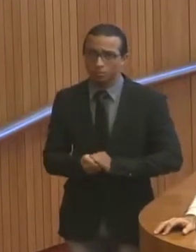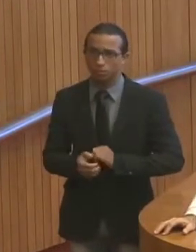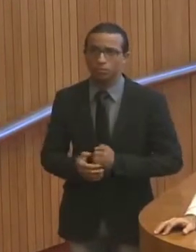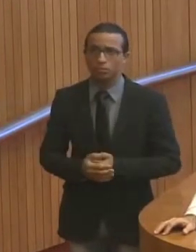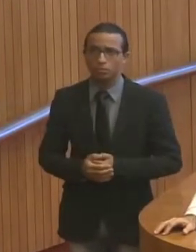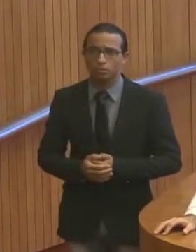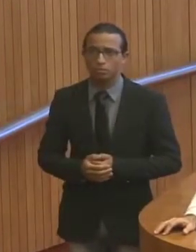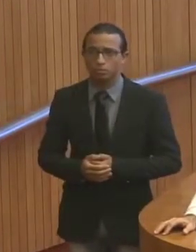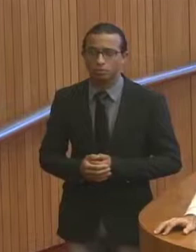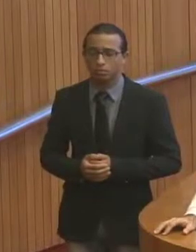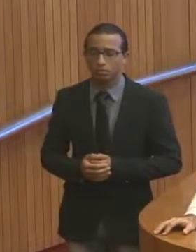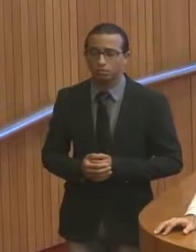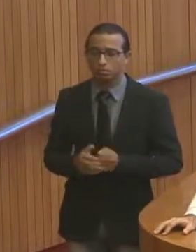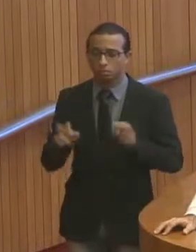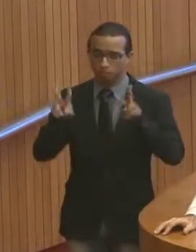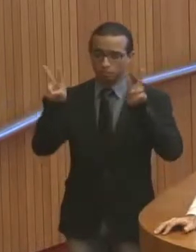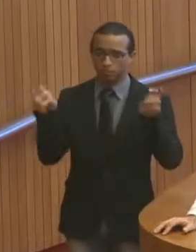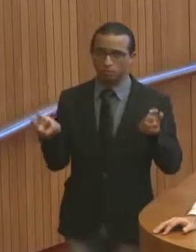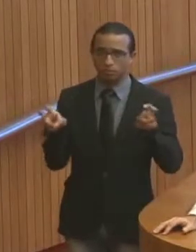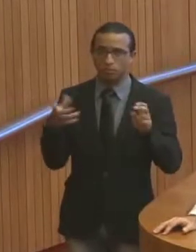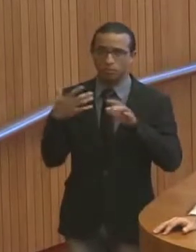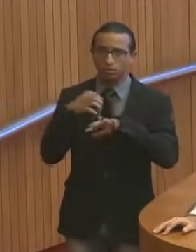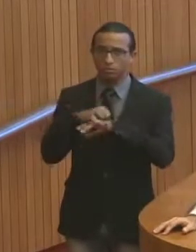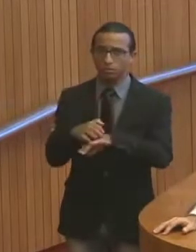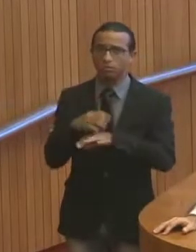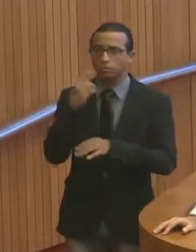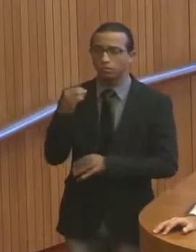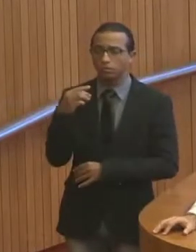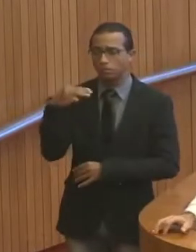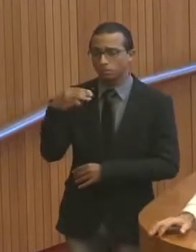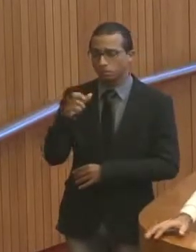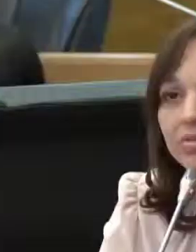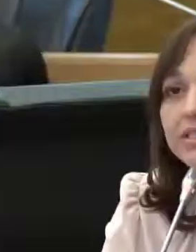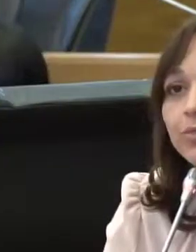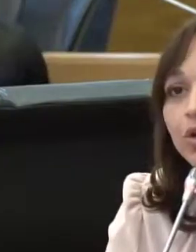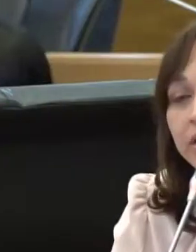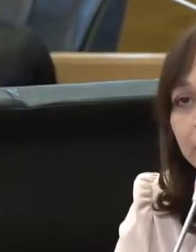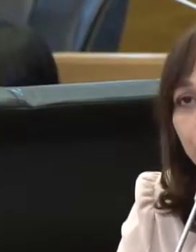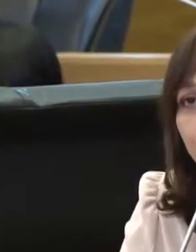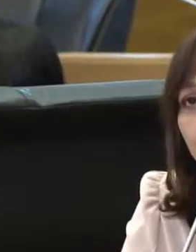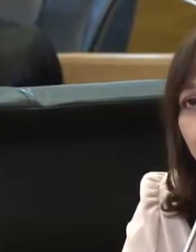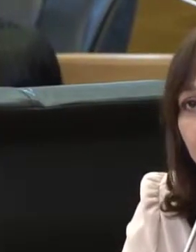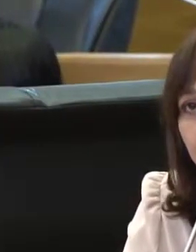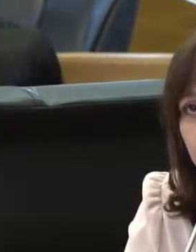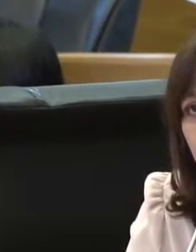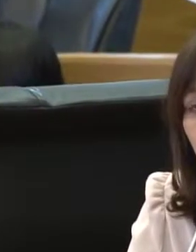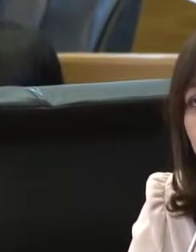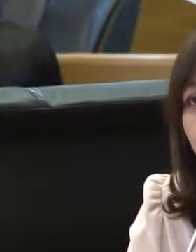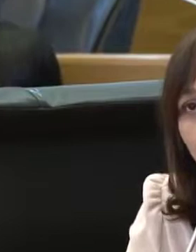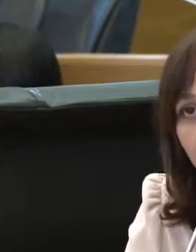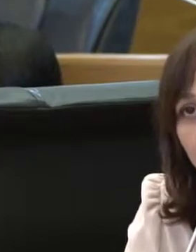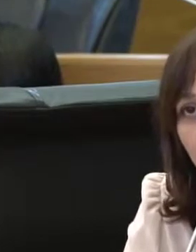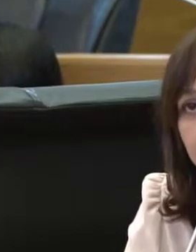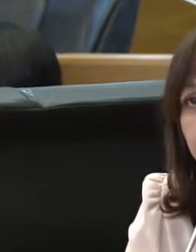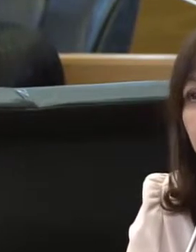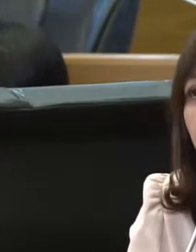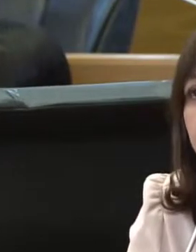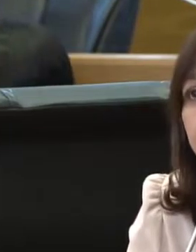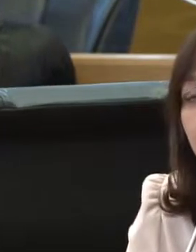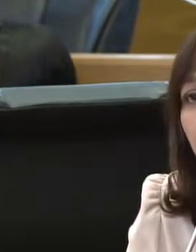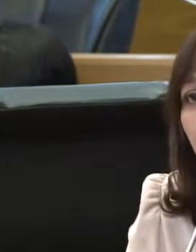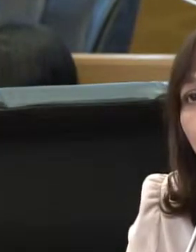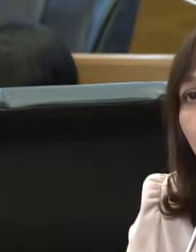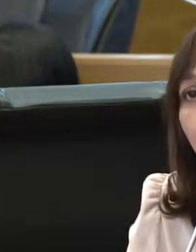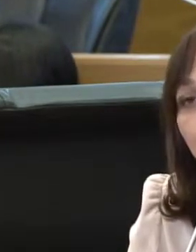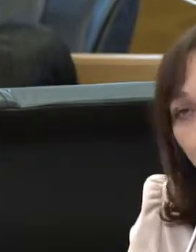debate sobre essa questão do transporte. Eu concordo com o deputado Marcelo Tavares. A questão do transporte na região metropolitana de São Luís envolve as 4